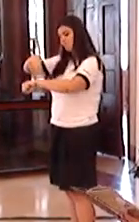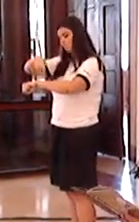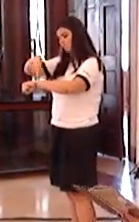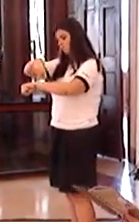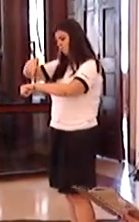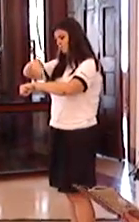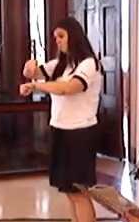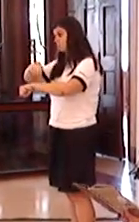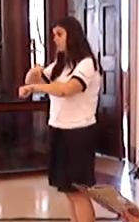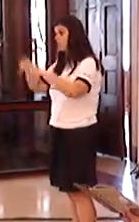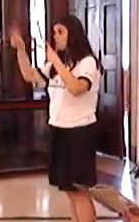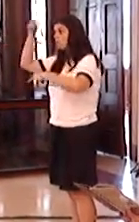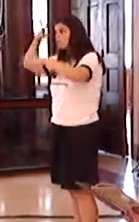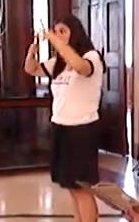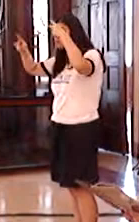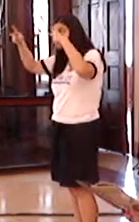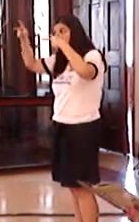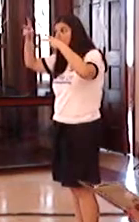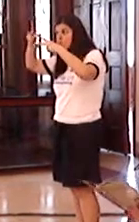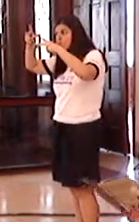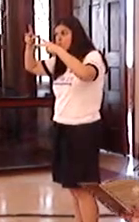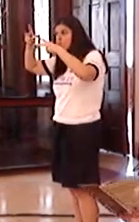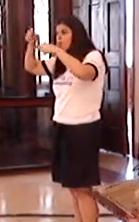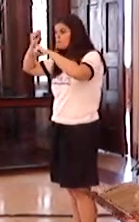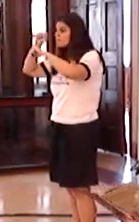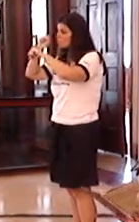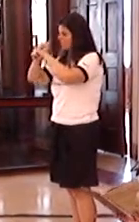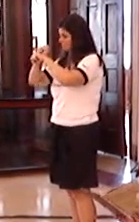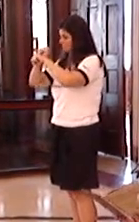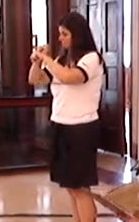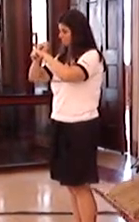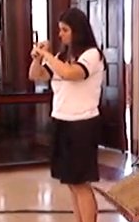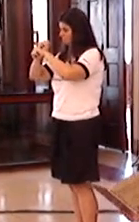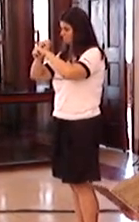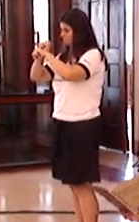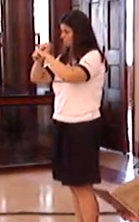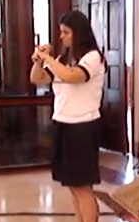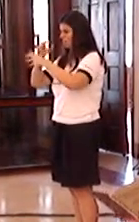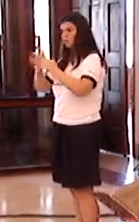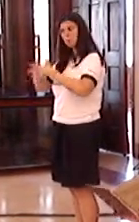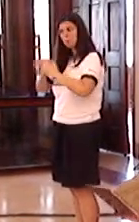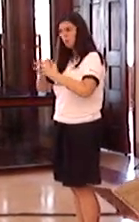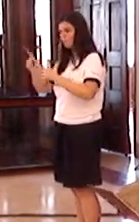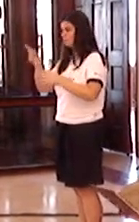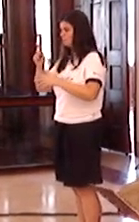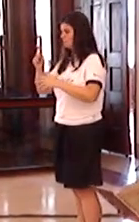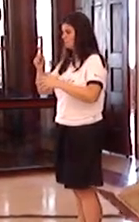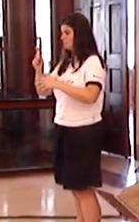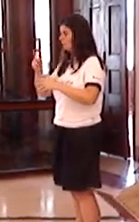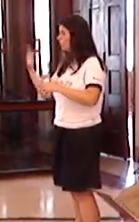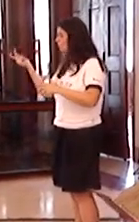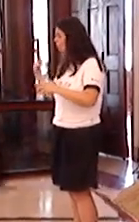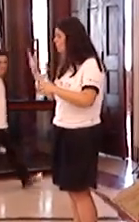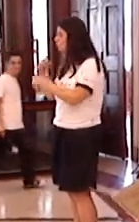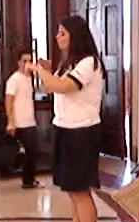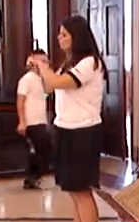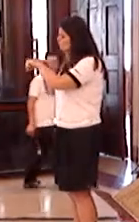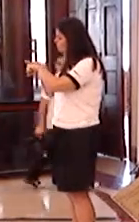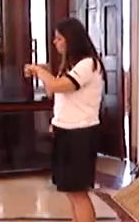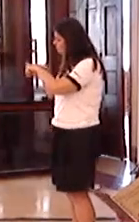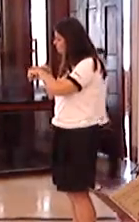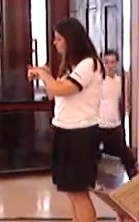O vento fez um silêncio no rio e nada atrapalhou. Agora, cada um sabia o nome do